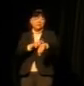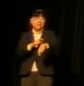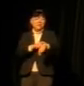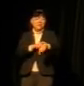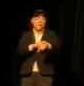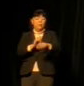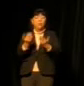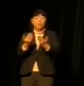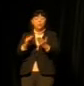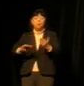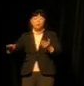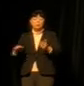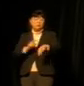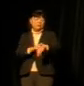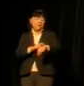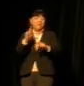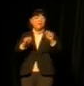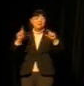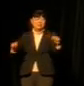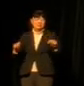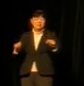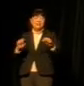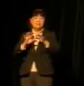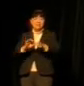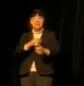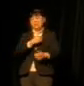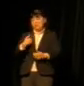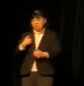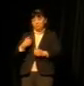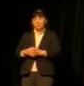、校長があの立っている指導はしなくても大丈夫でした。